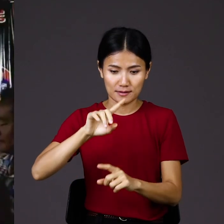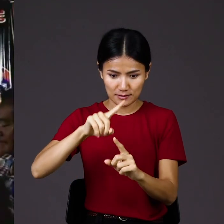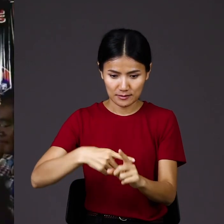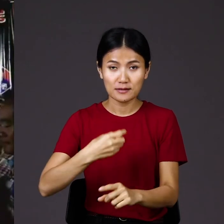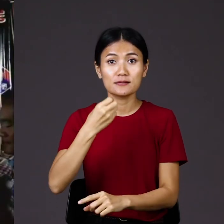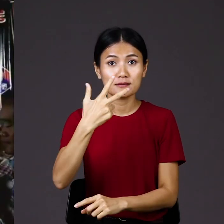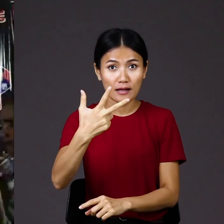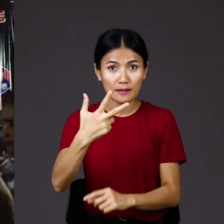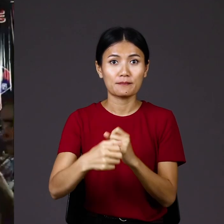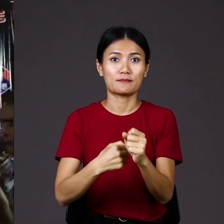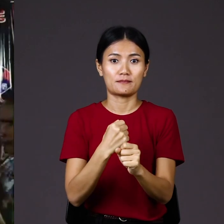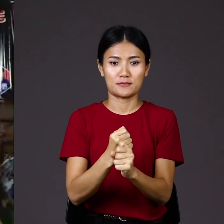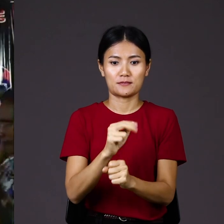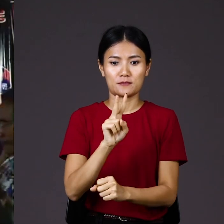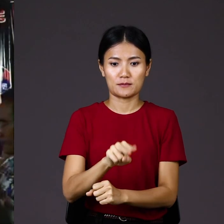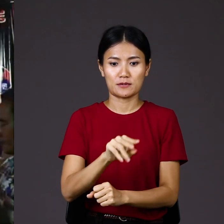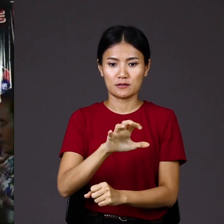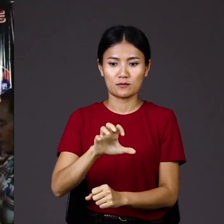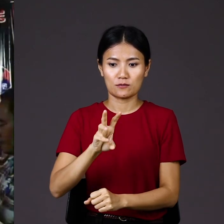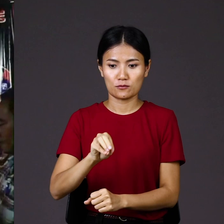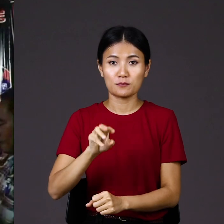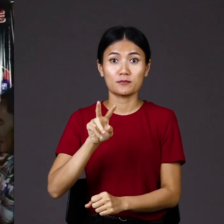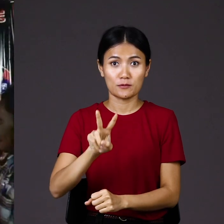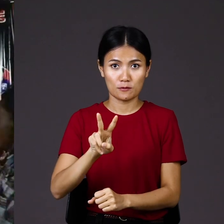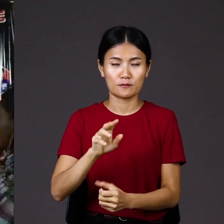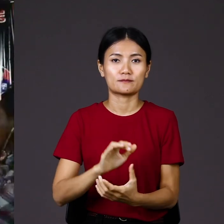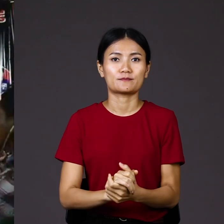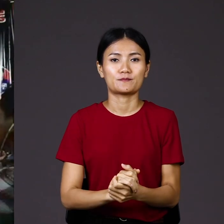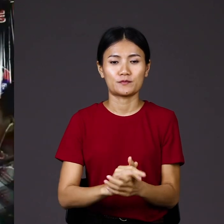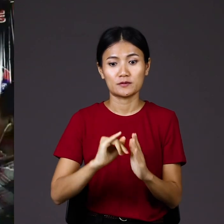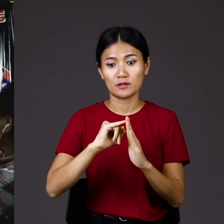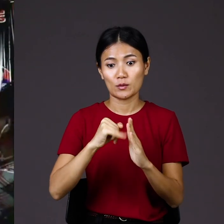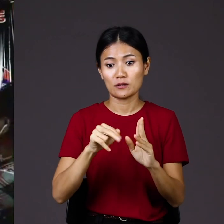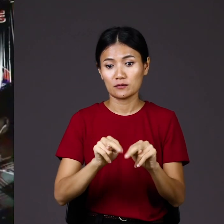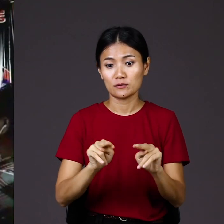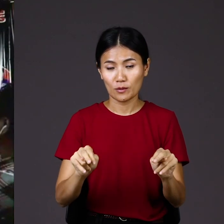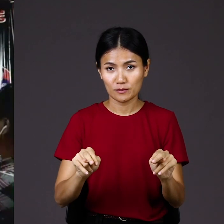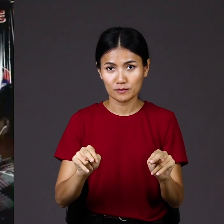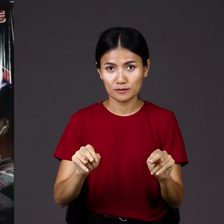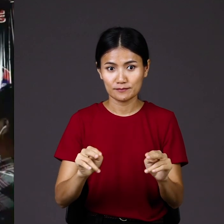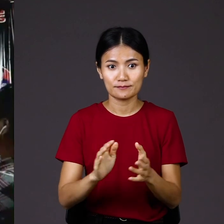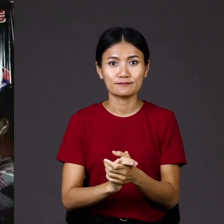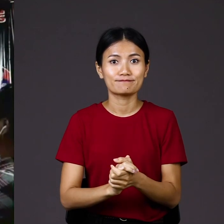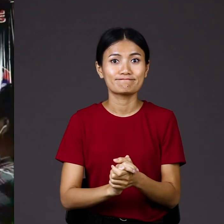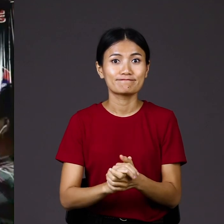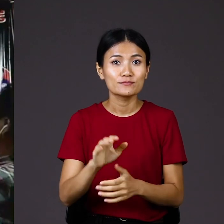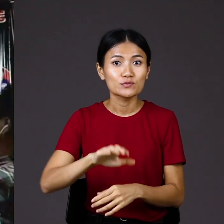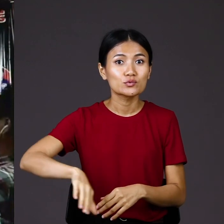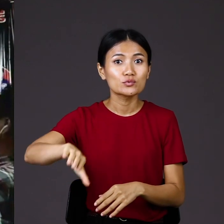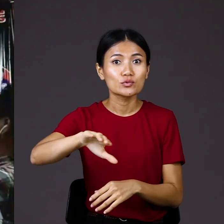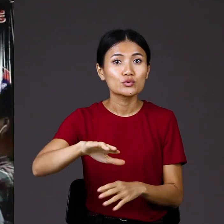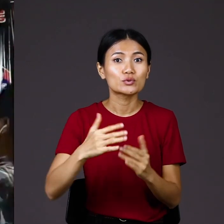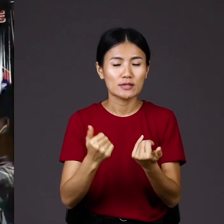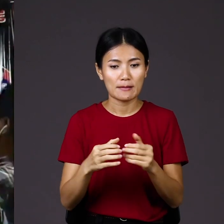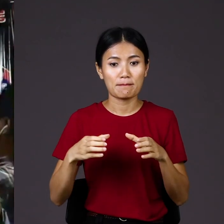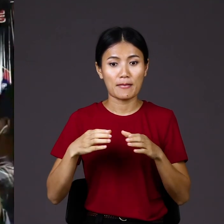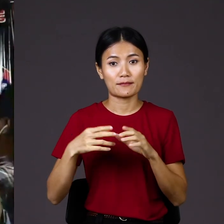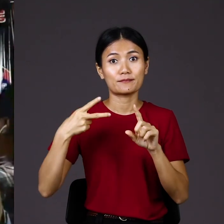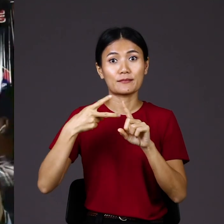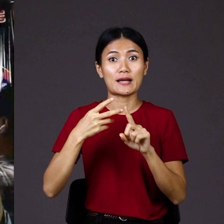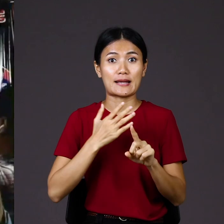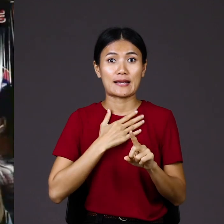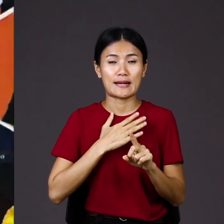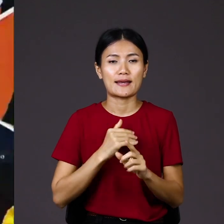ในวันที่24มีนาคม2562ในจังหวัดนนทบุรีพวก